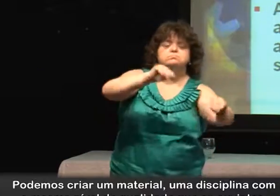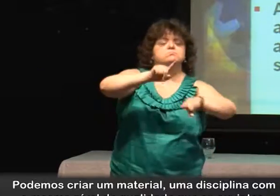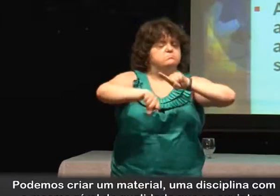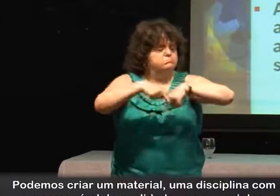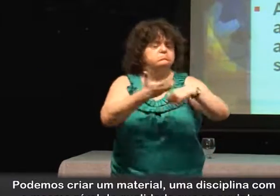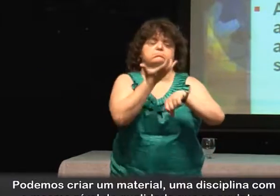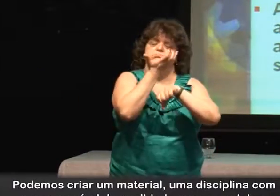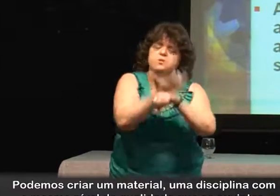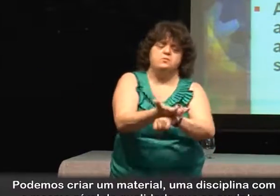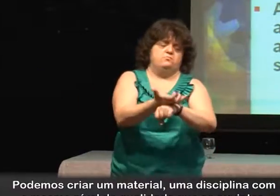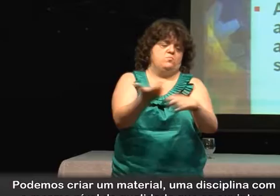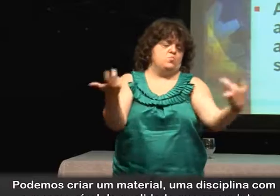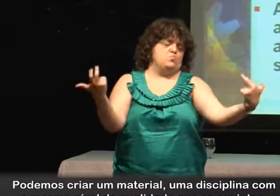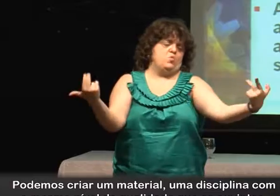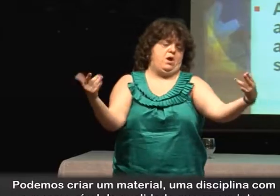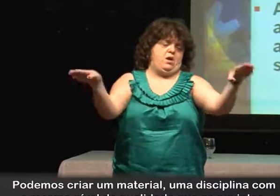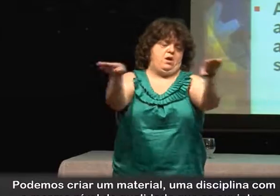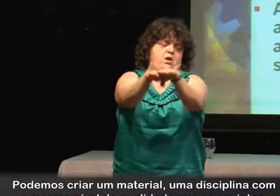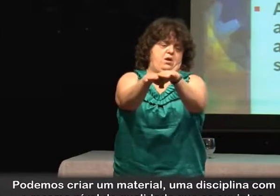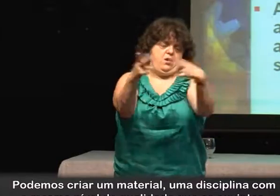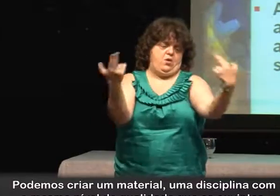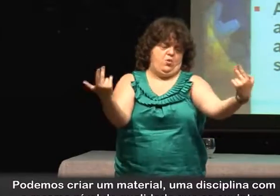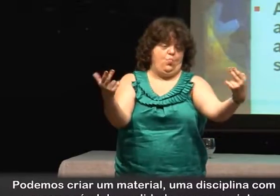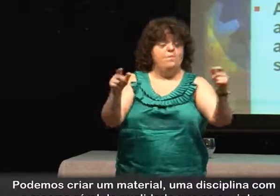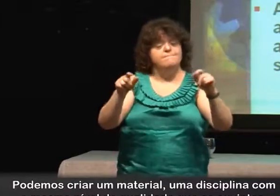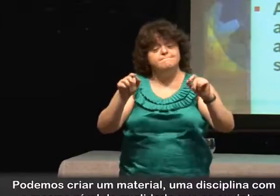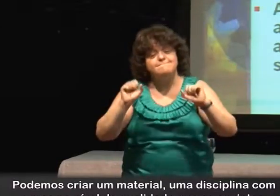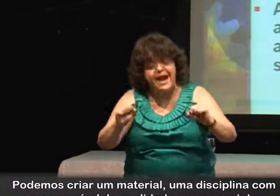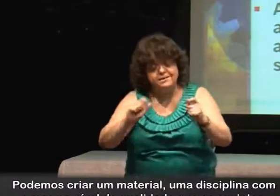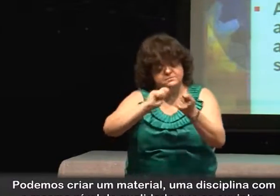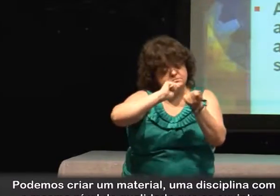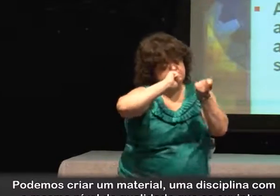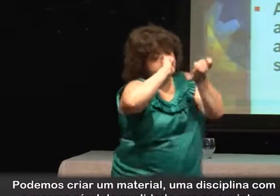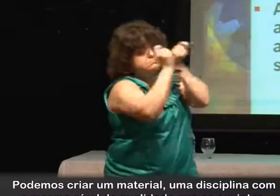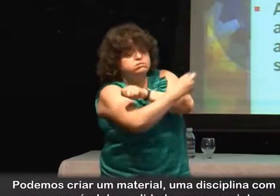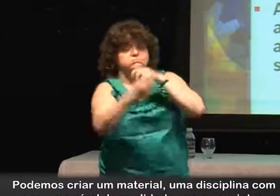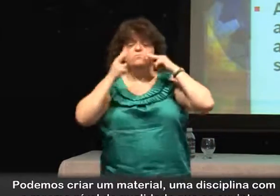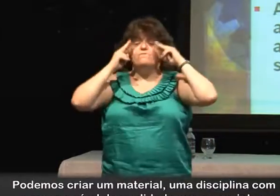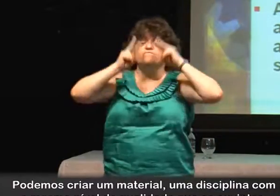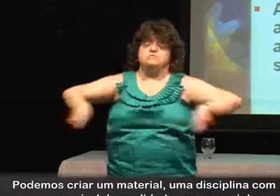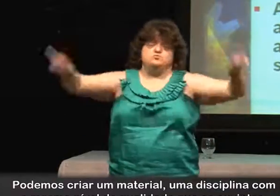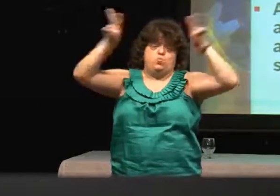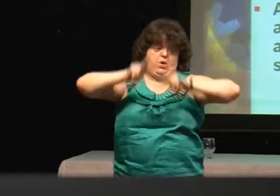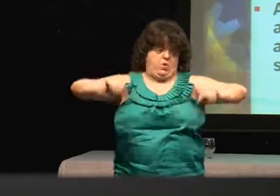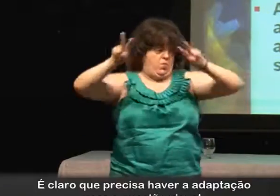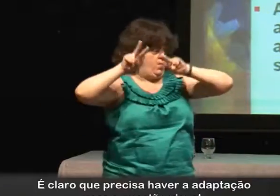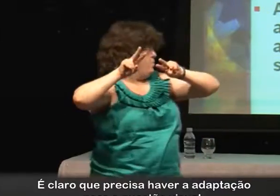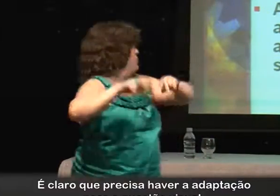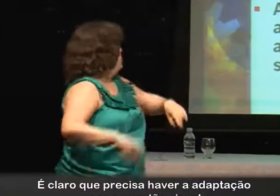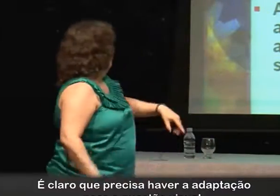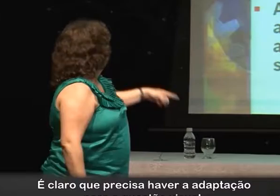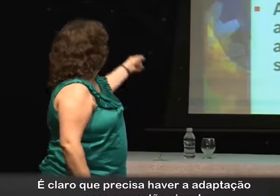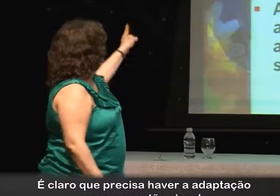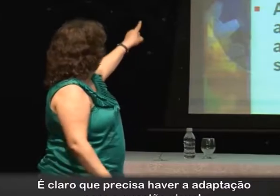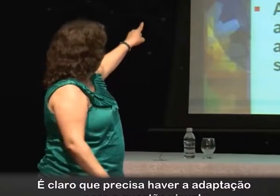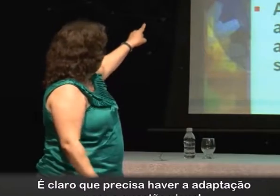Não, podemos criar um material, uma disciplina com o mesmo nível de qualidade que os ouvintes. É claro que precisa haver